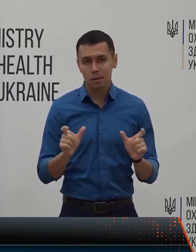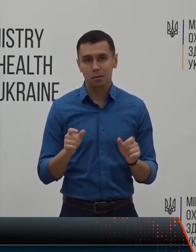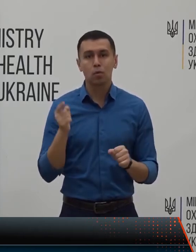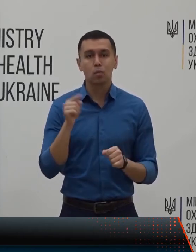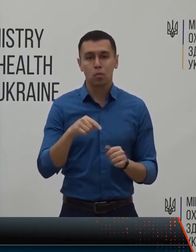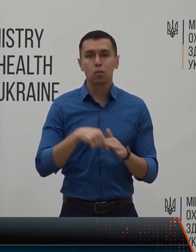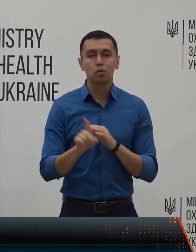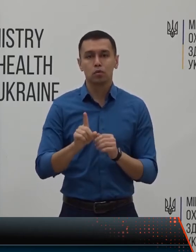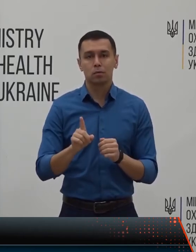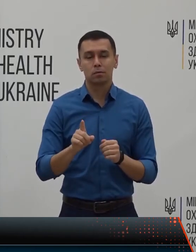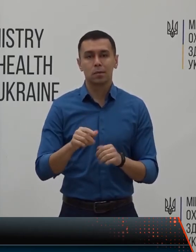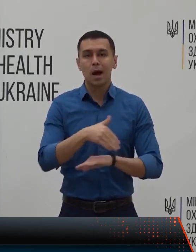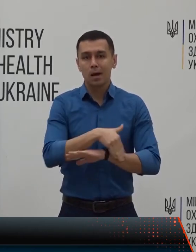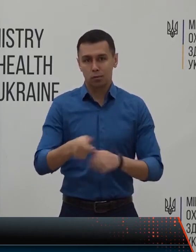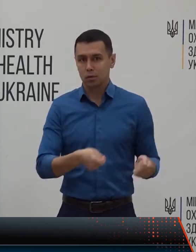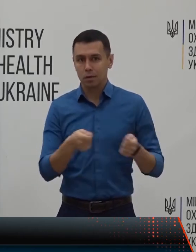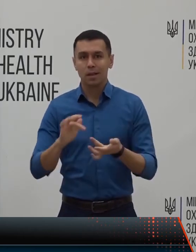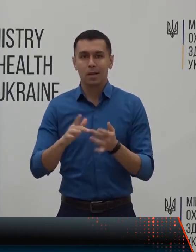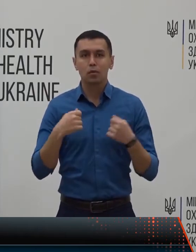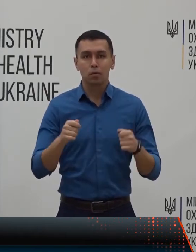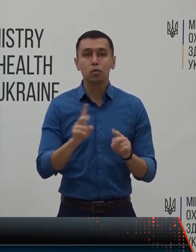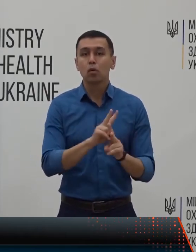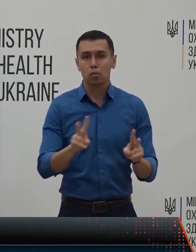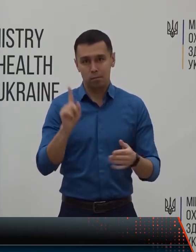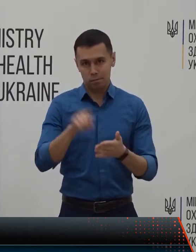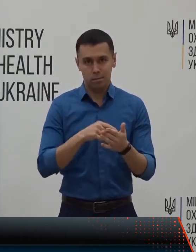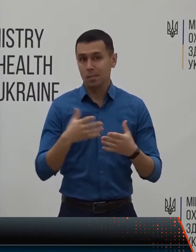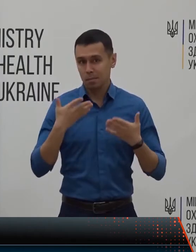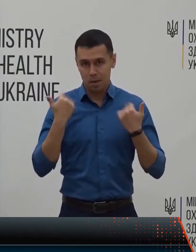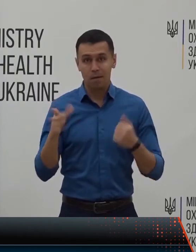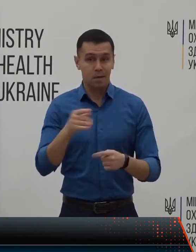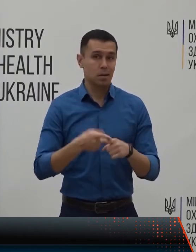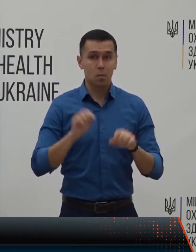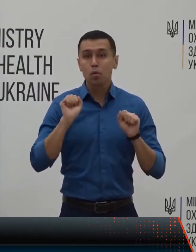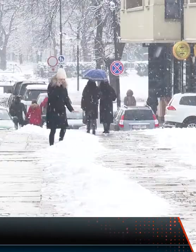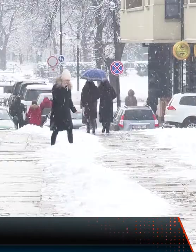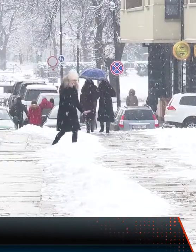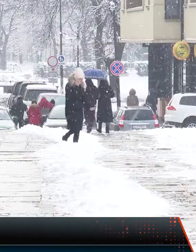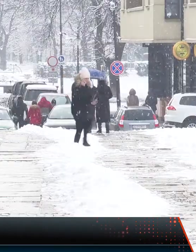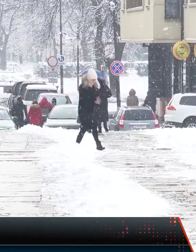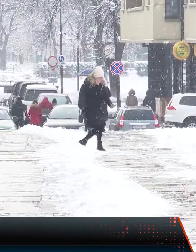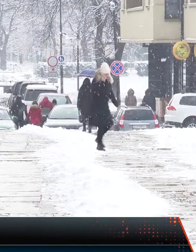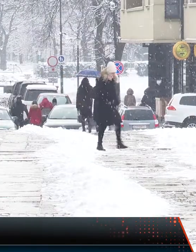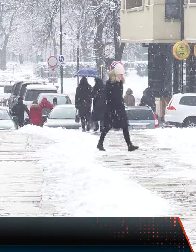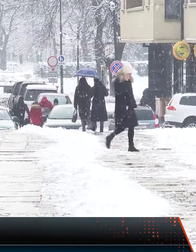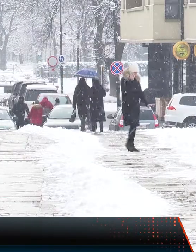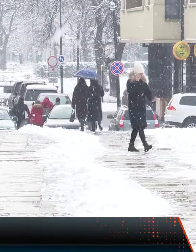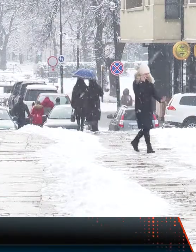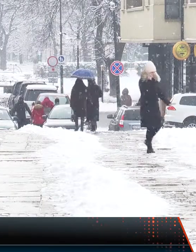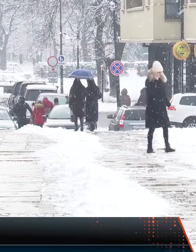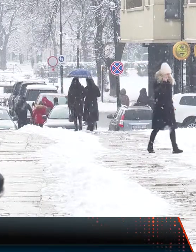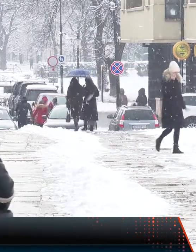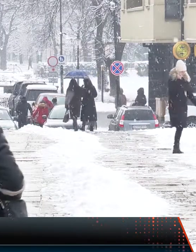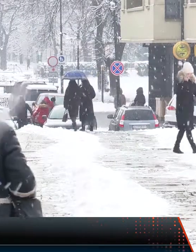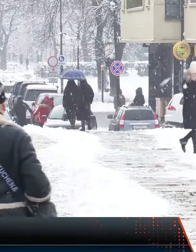що адресну доставку, інтернет-торгівлю ніхто не відміняв, і все це можливо зробити. Карантин триватиме до